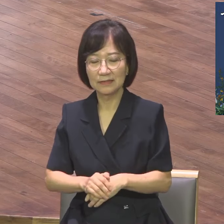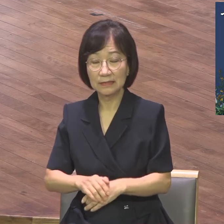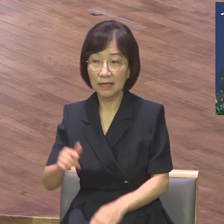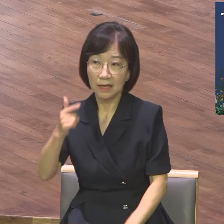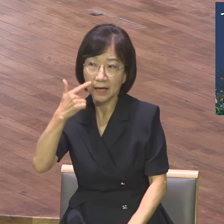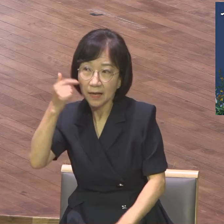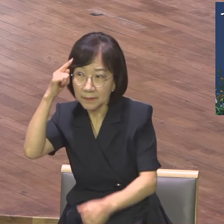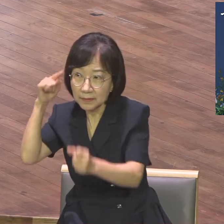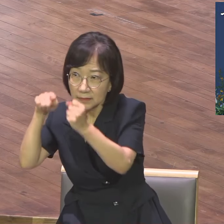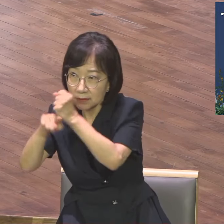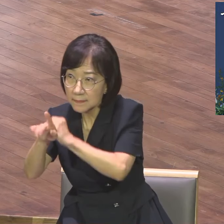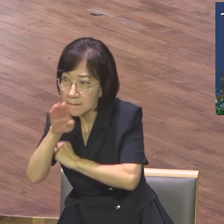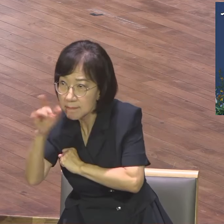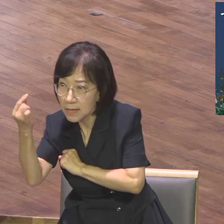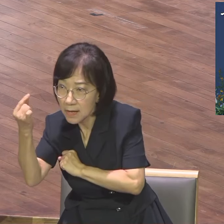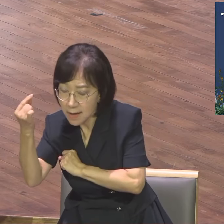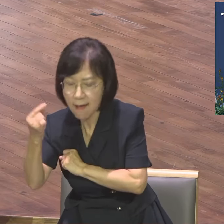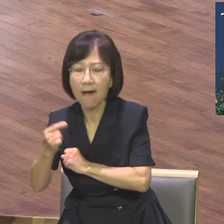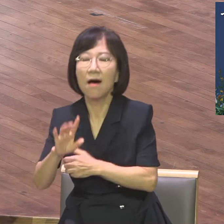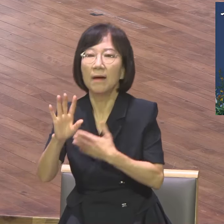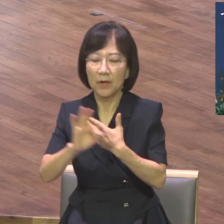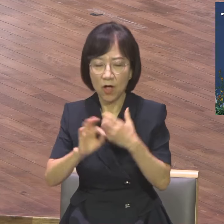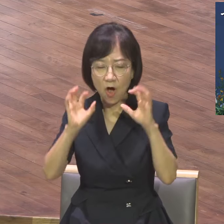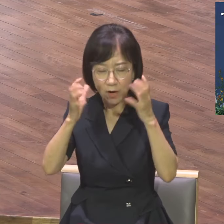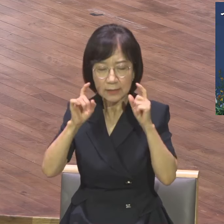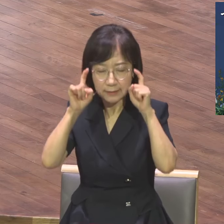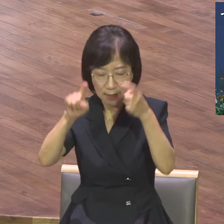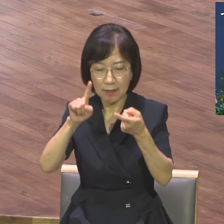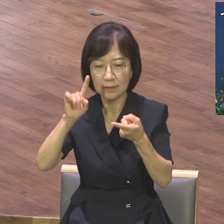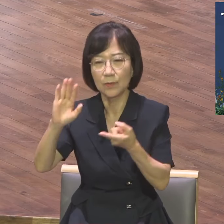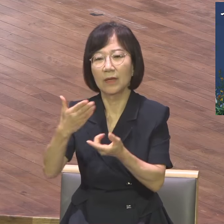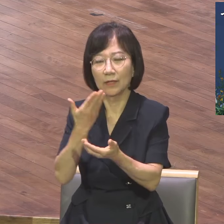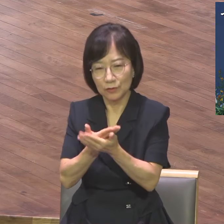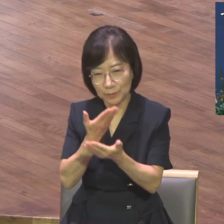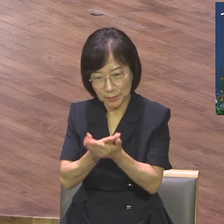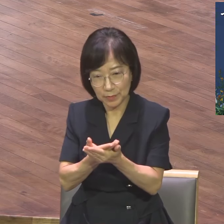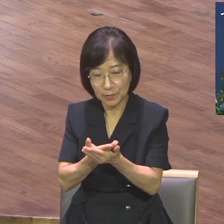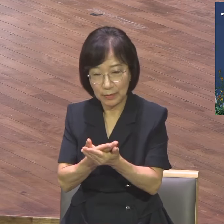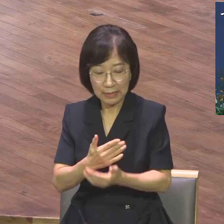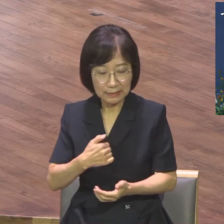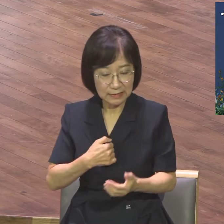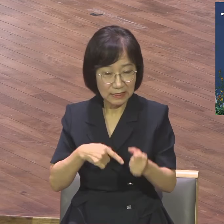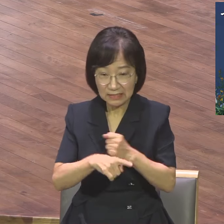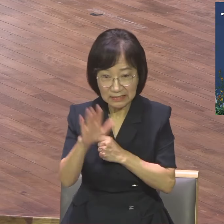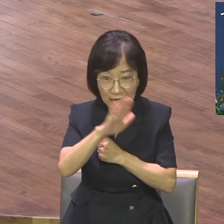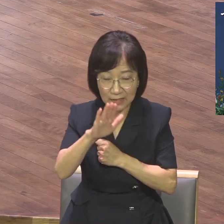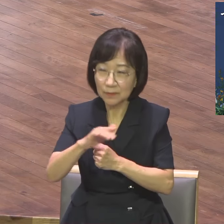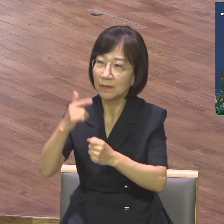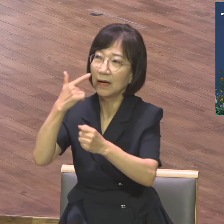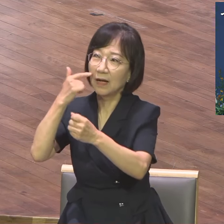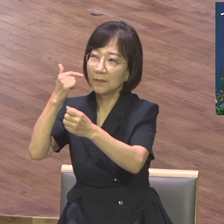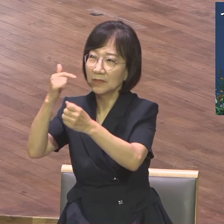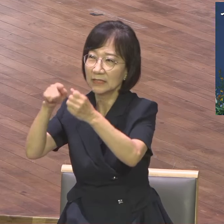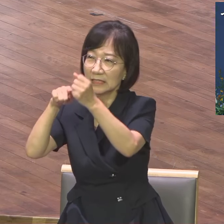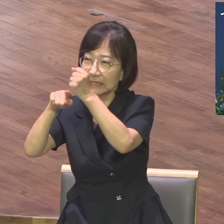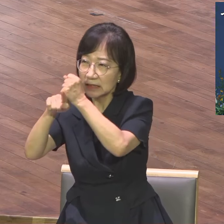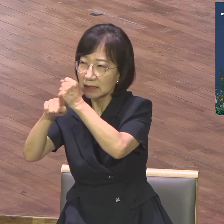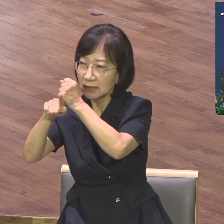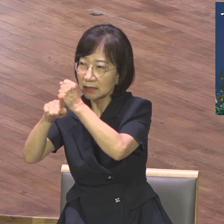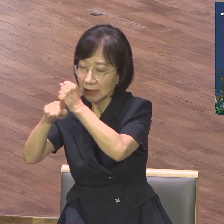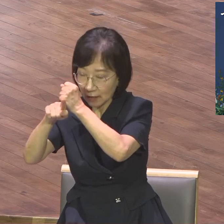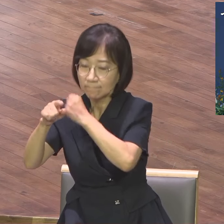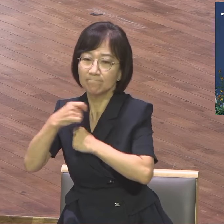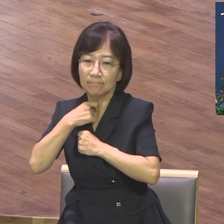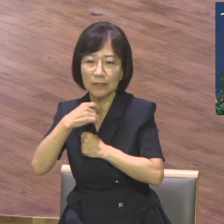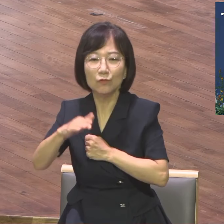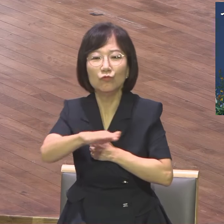아버지의 뜻이라면 어린 양이 되게 하소서. 아버지의 뜻을 따르는 예수님처럼 우리도 말씀